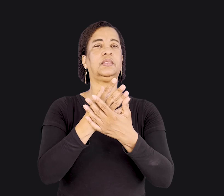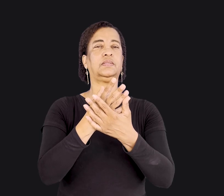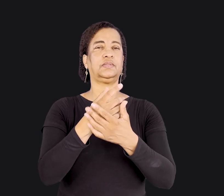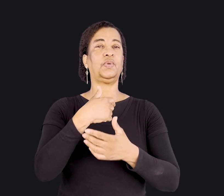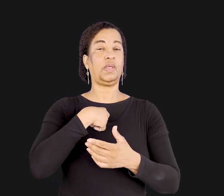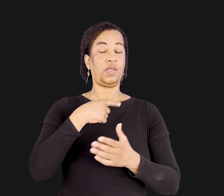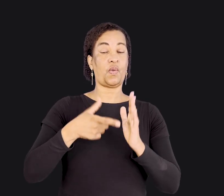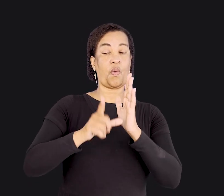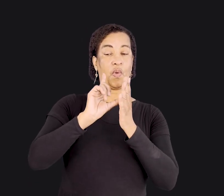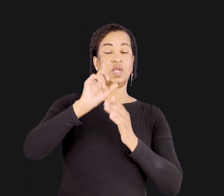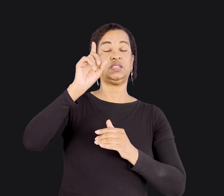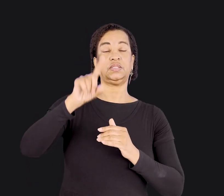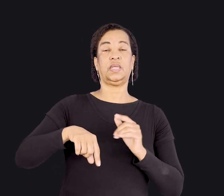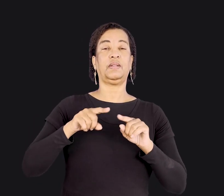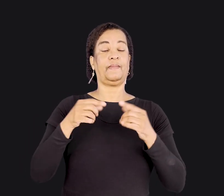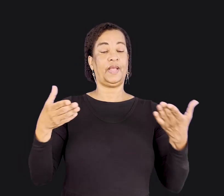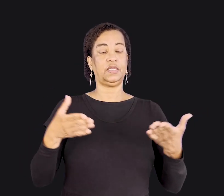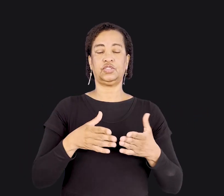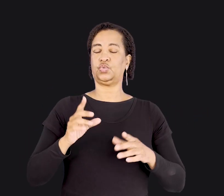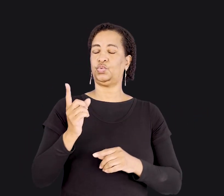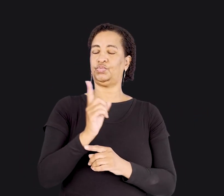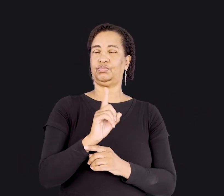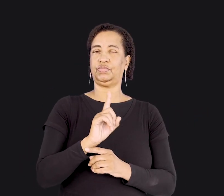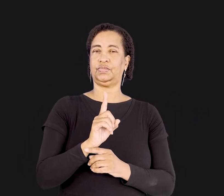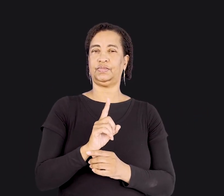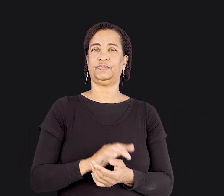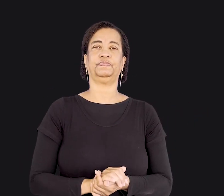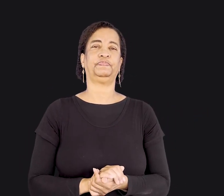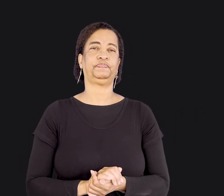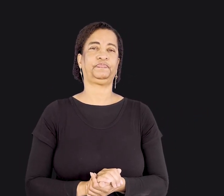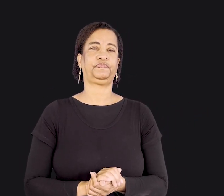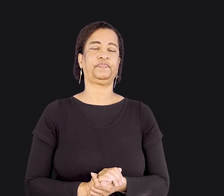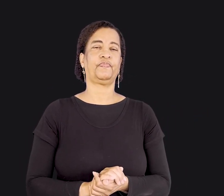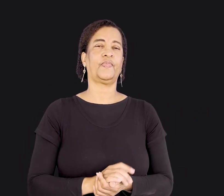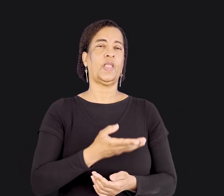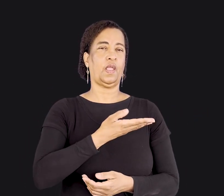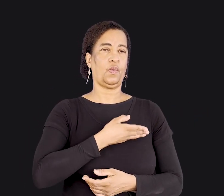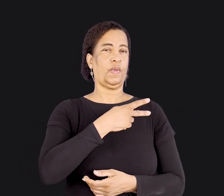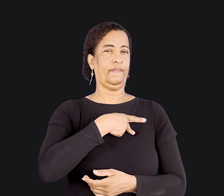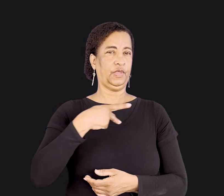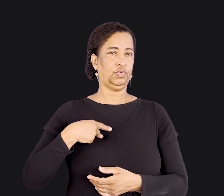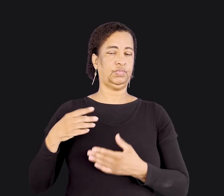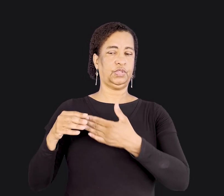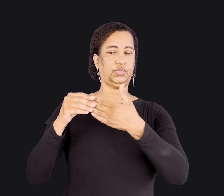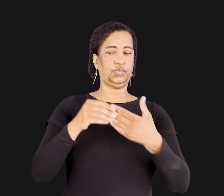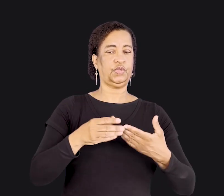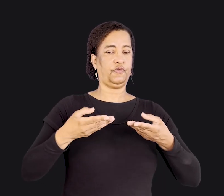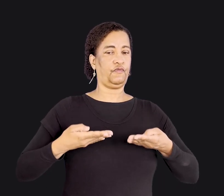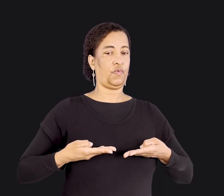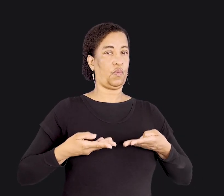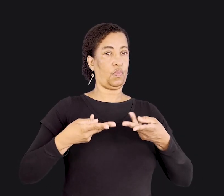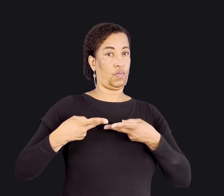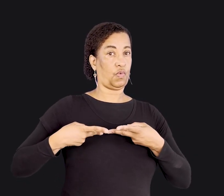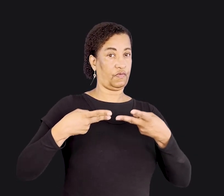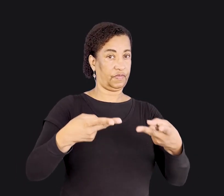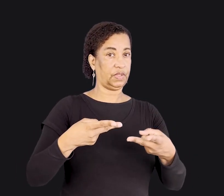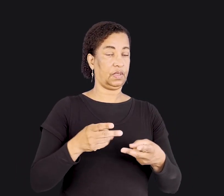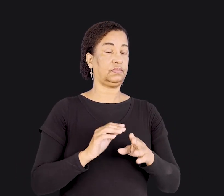eu era assim, mas hoje não sou mais. Um amigo do pastor tinha levado um convidado naquela noite que